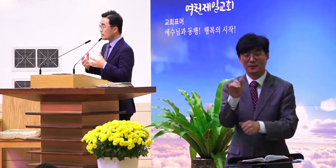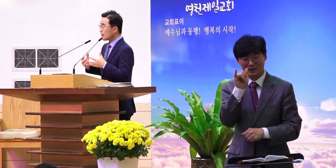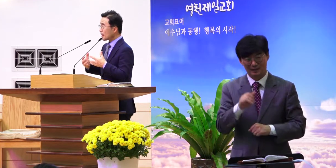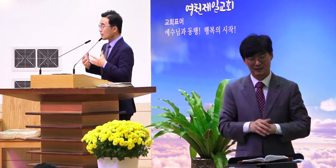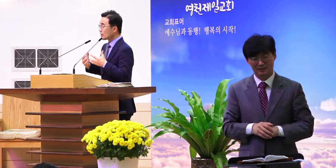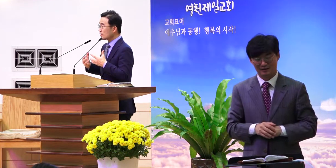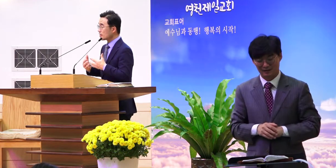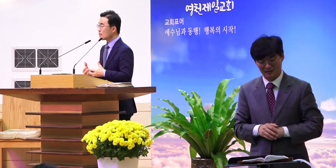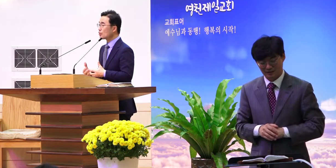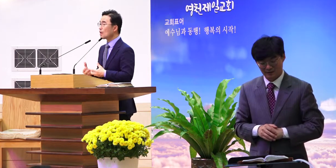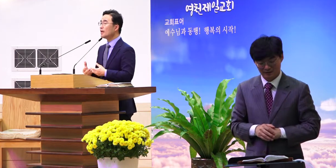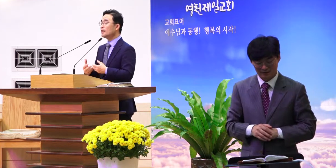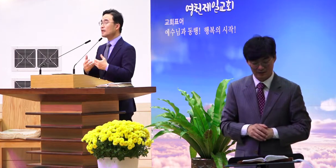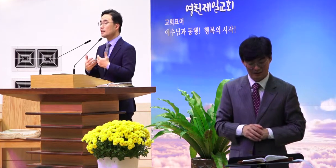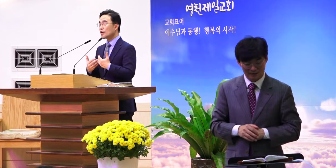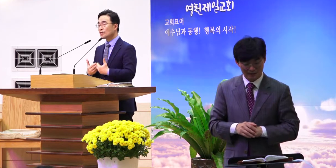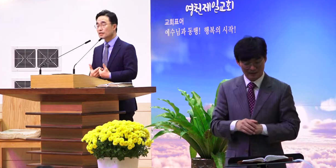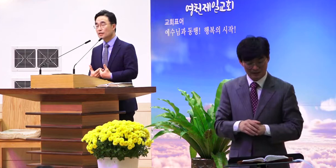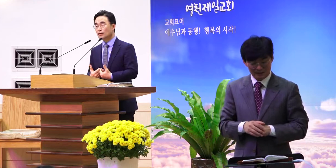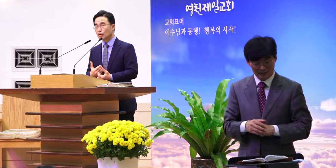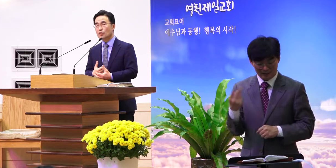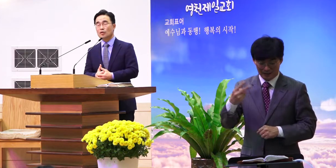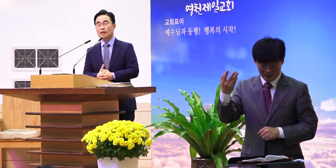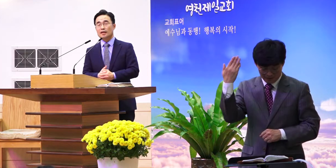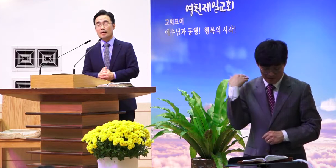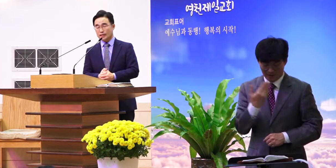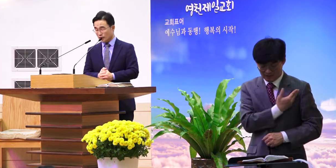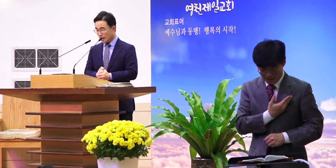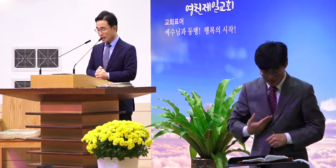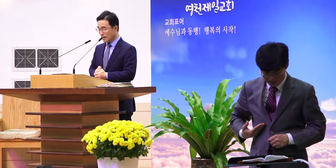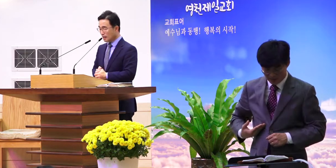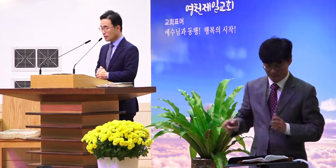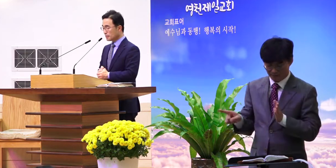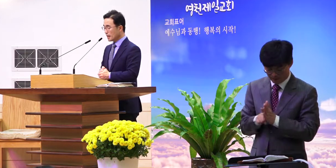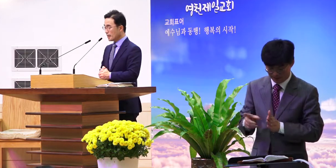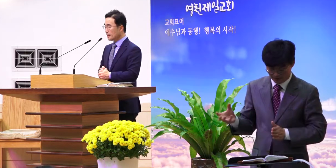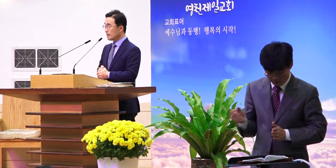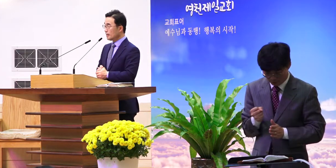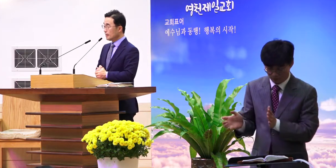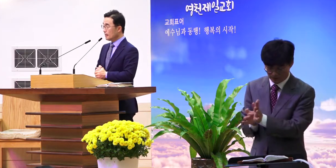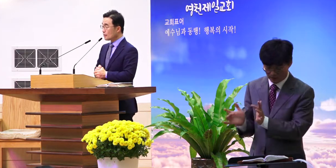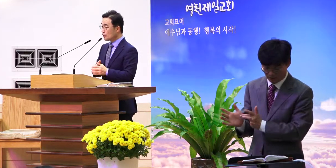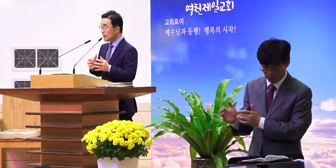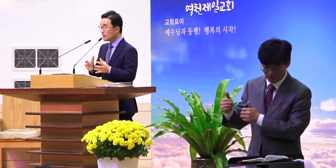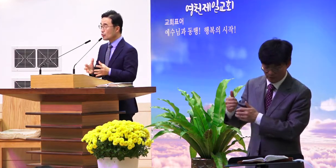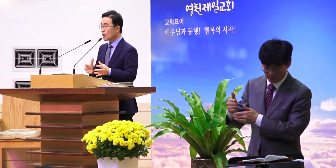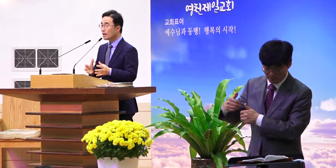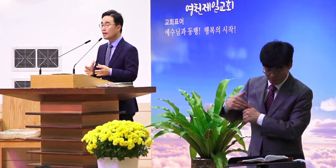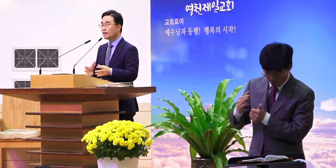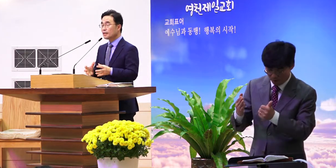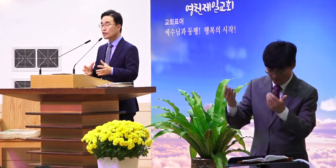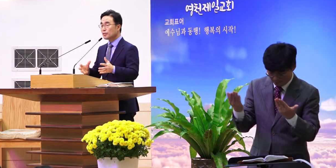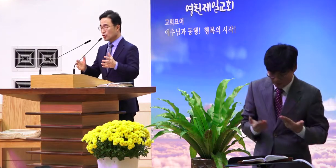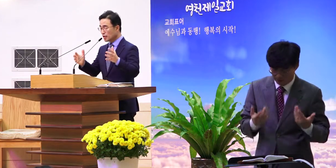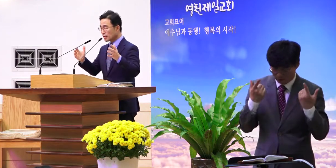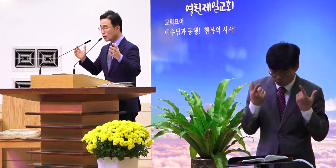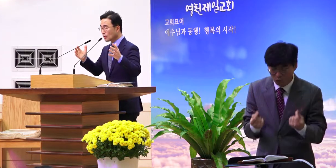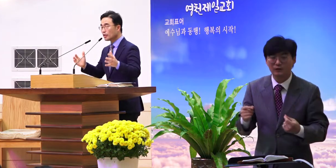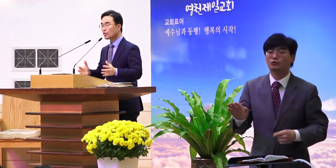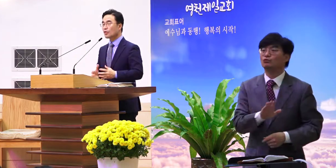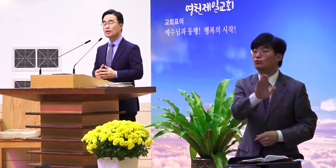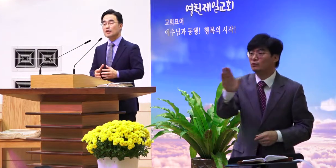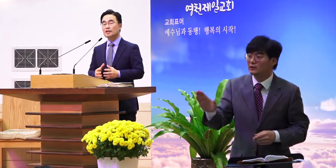제자들이 그때 받았던 그 사명과 그 정체성을 우리도 가져야 하는 것입니다. 예수님의 이름과 예수님이